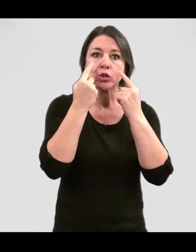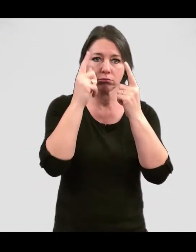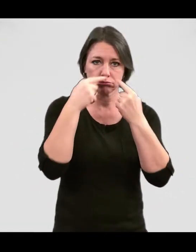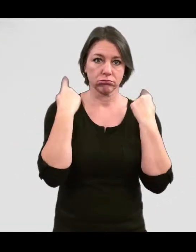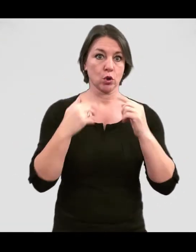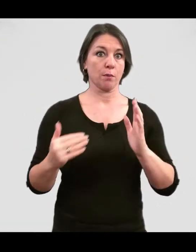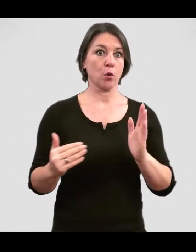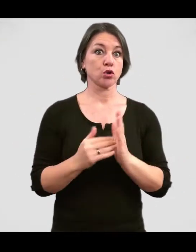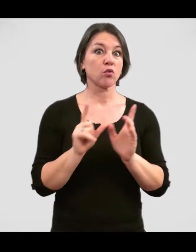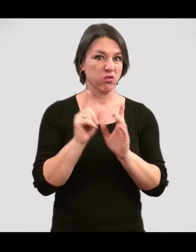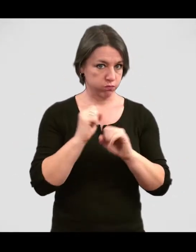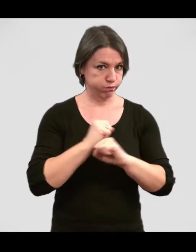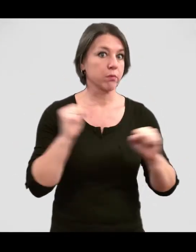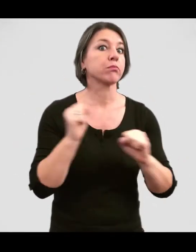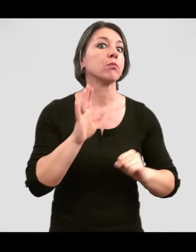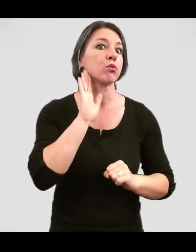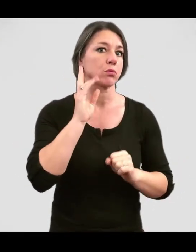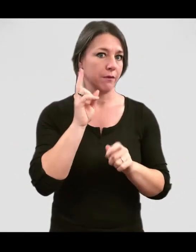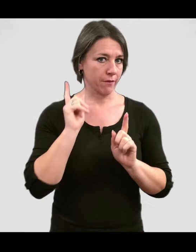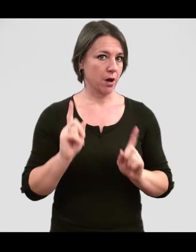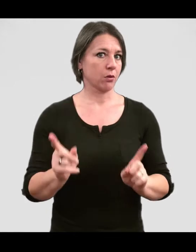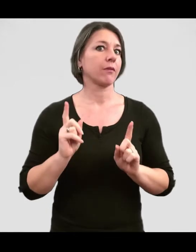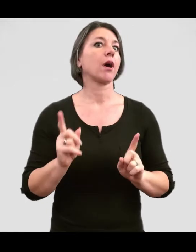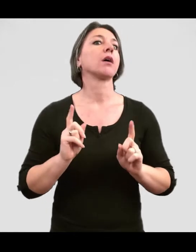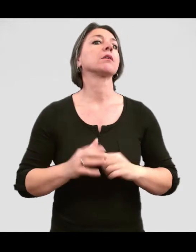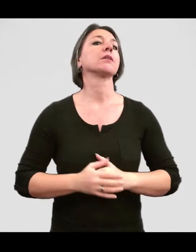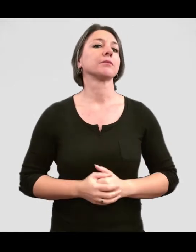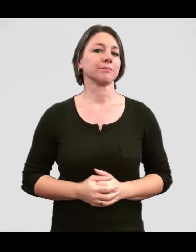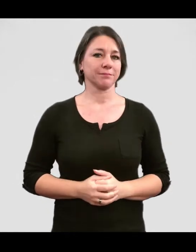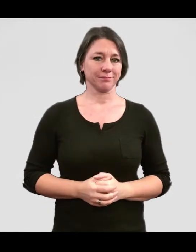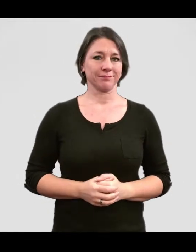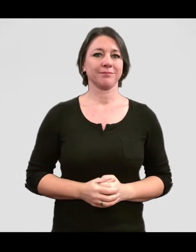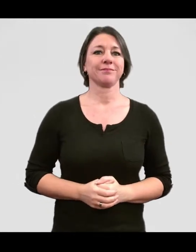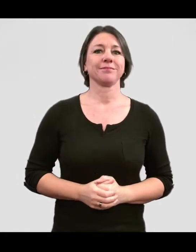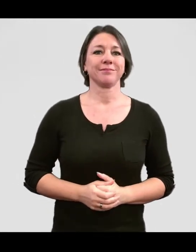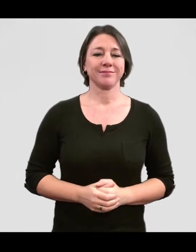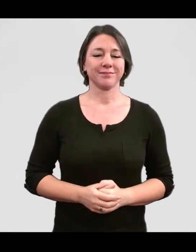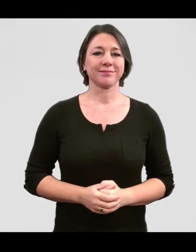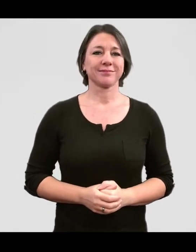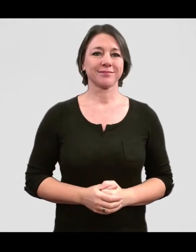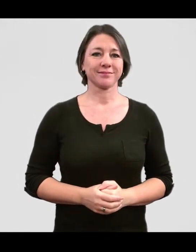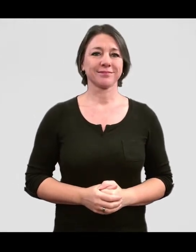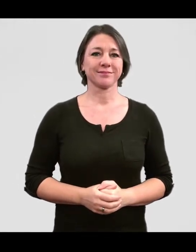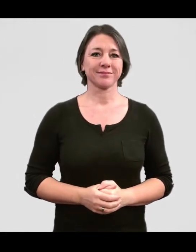bouchat. Jdeme na to. Tak.